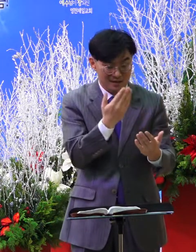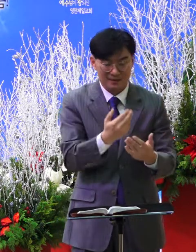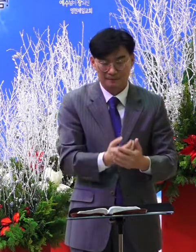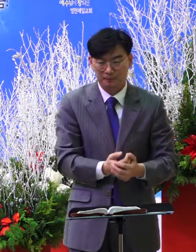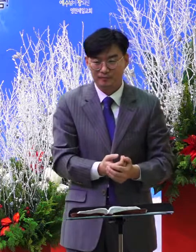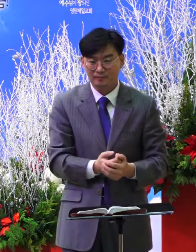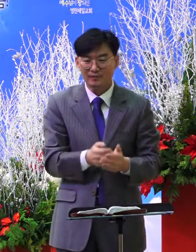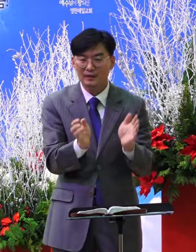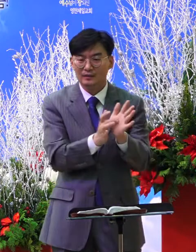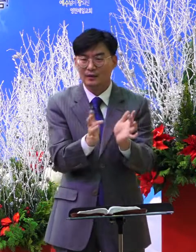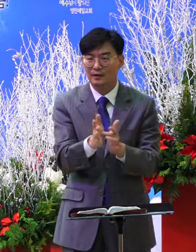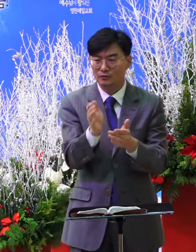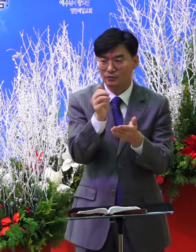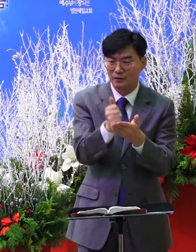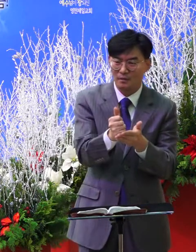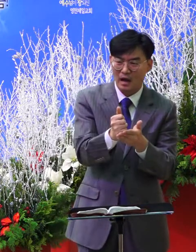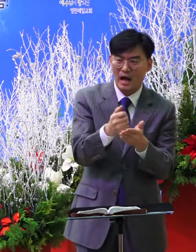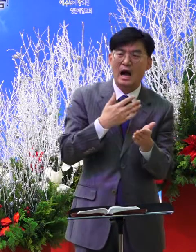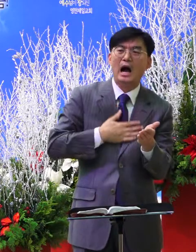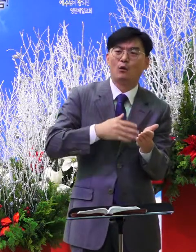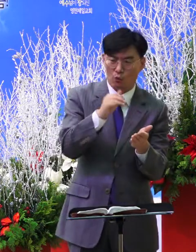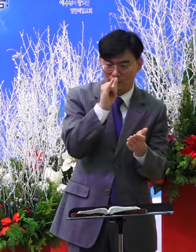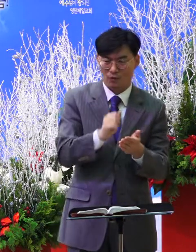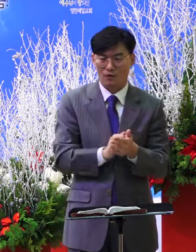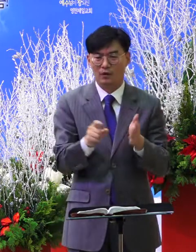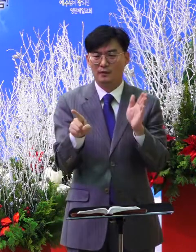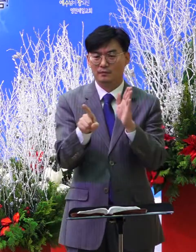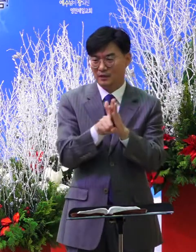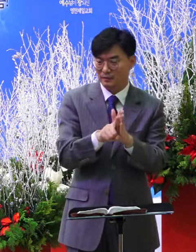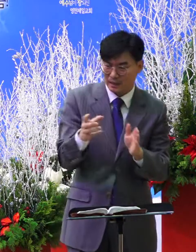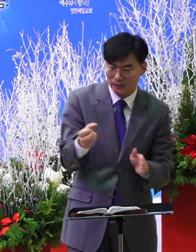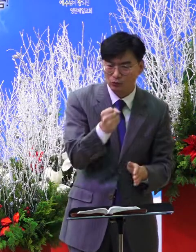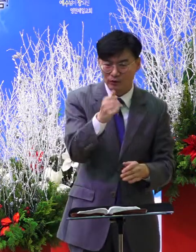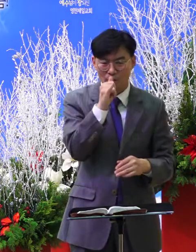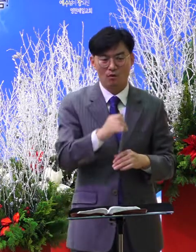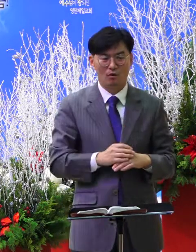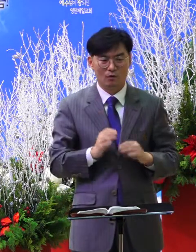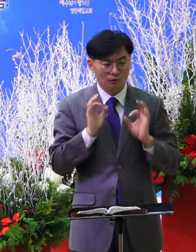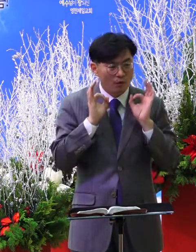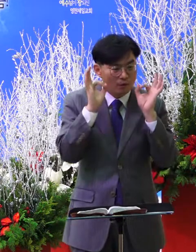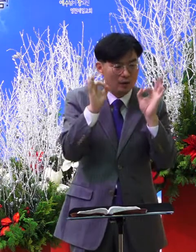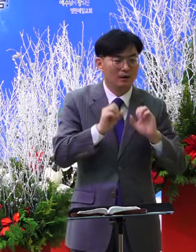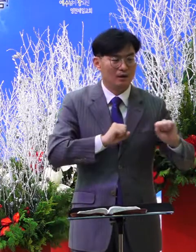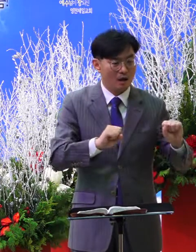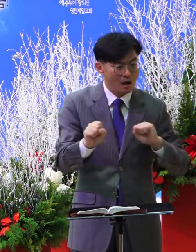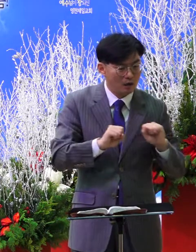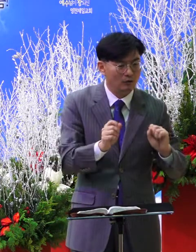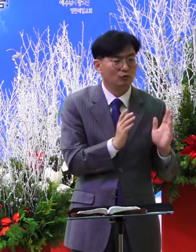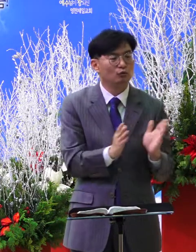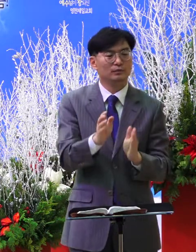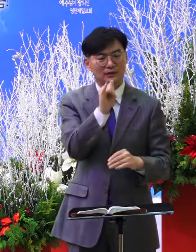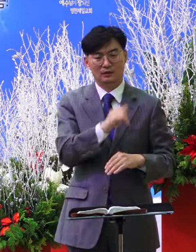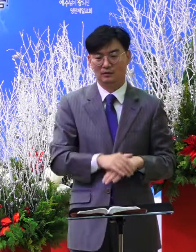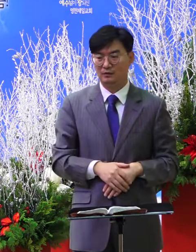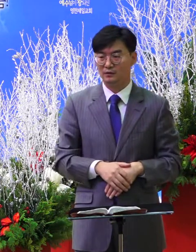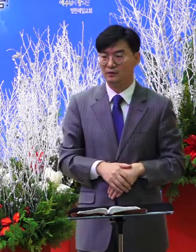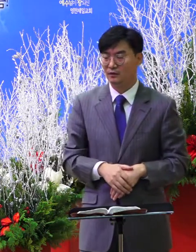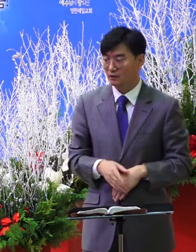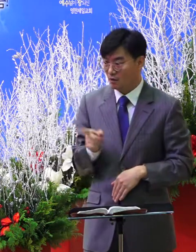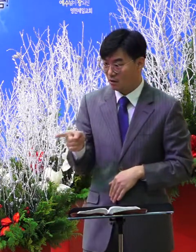사는 것, 그것이 아닐까 생각합니다. 여러분, 그렇다면 명확해집니다. 예수님을 기다리기는 했지만